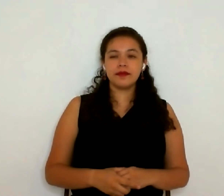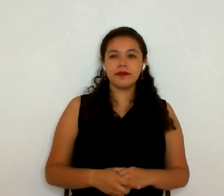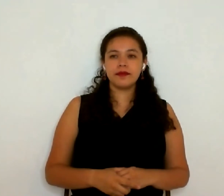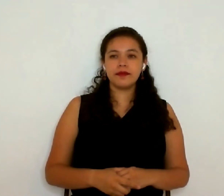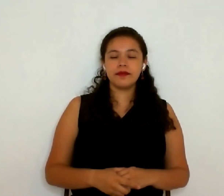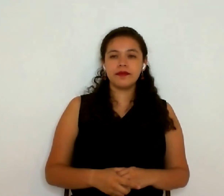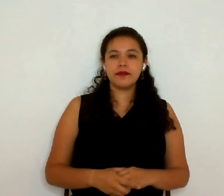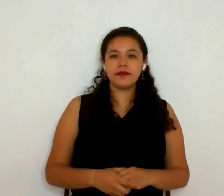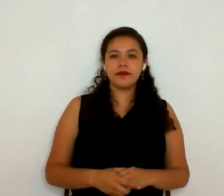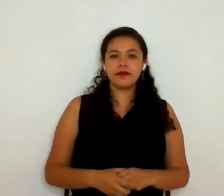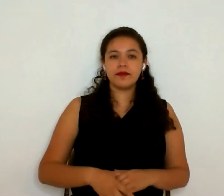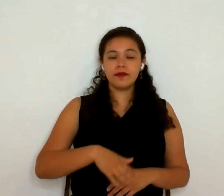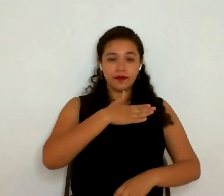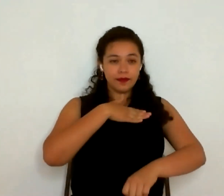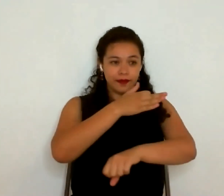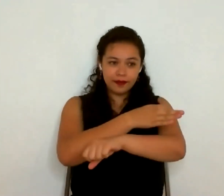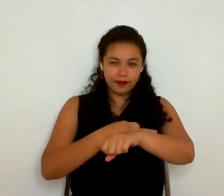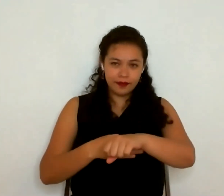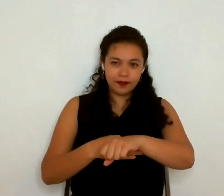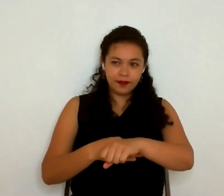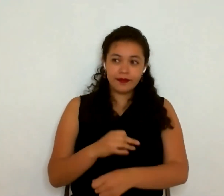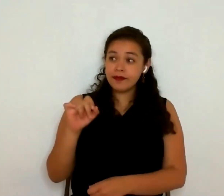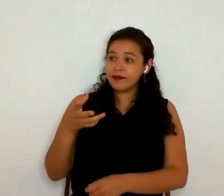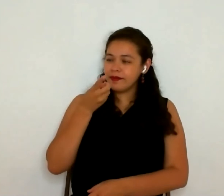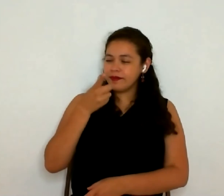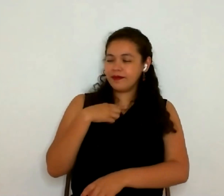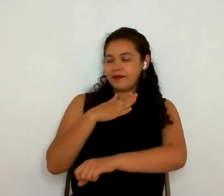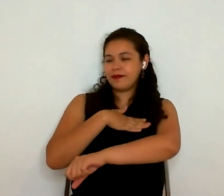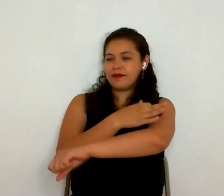buenas tardes y buenas tardes